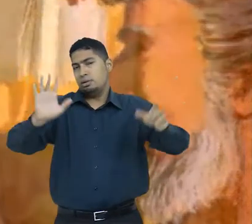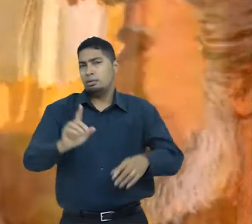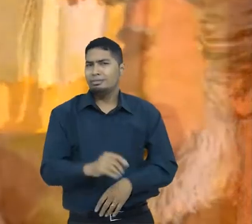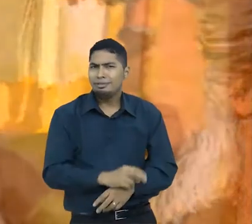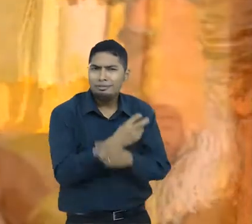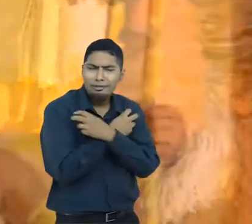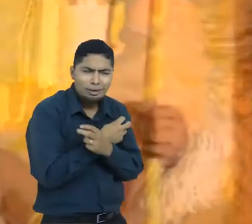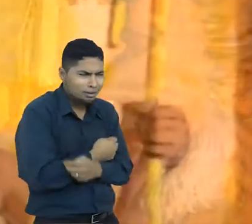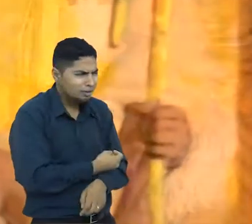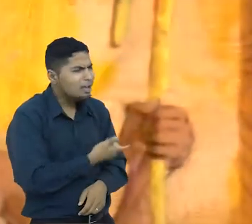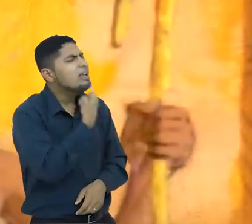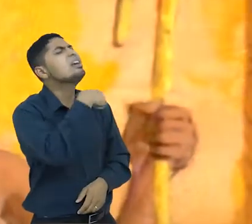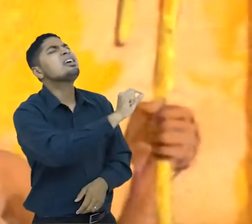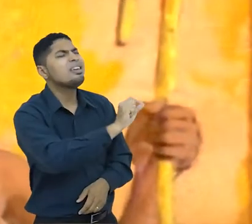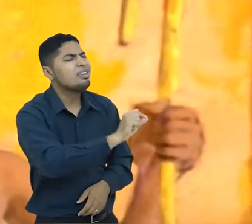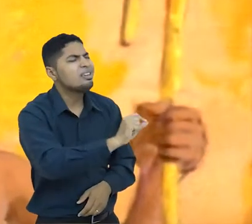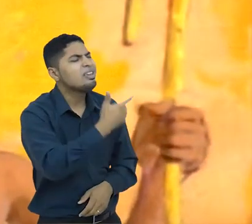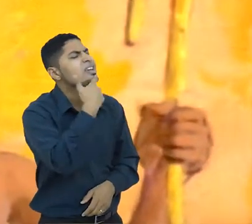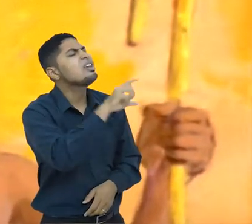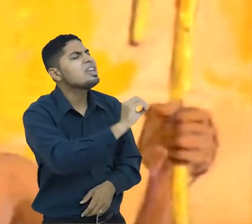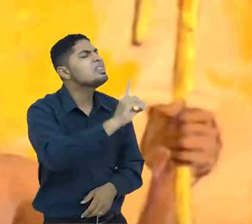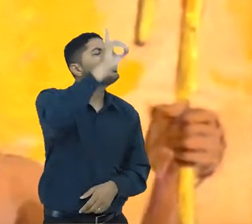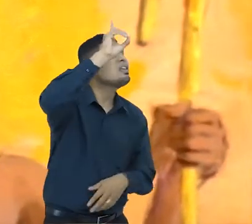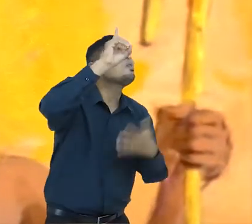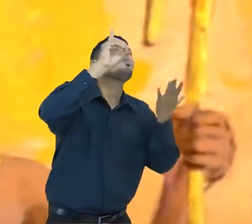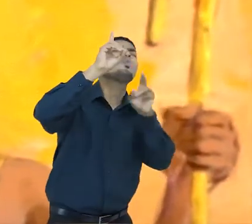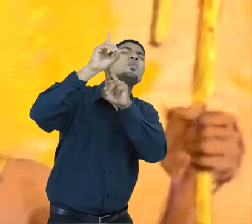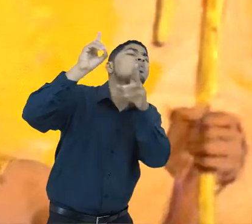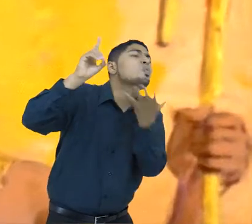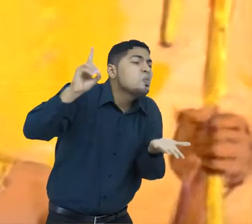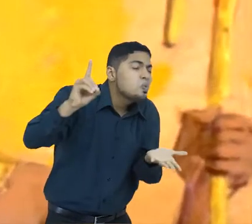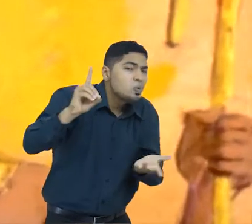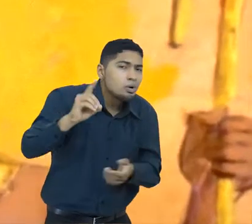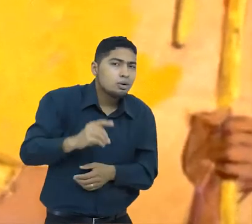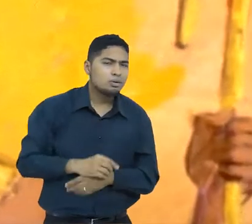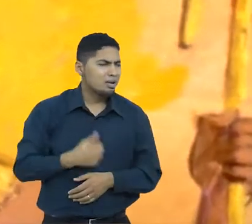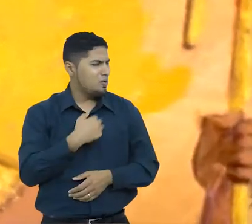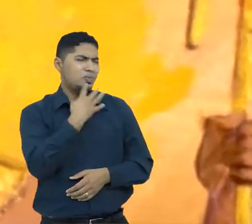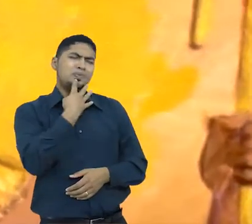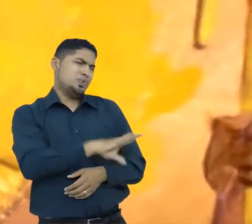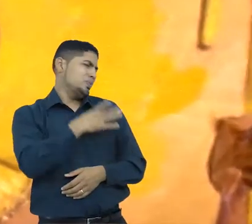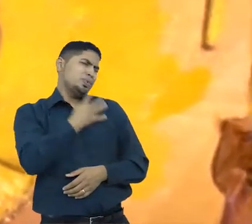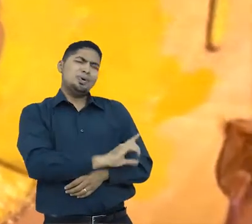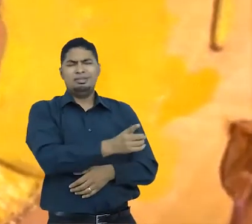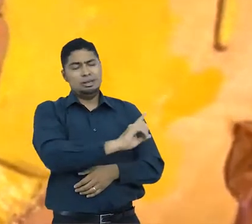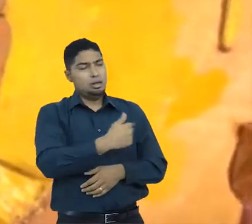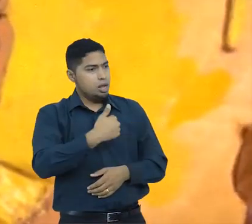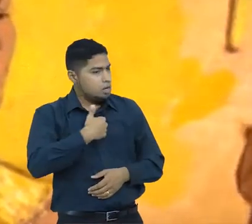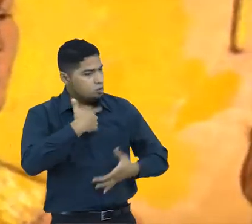Mas Faraó respondeu: Quem é esse Senhor para que o obedeça e deixe os hebreus saírem? Não conheço o